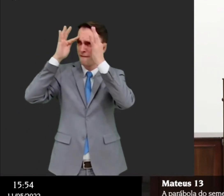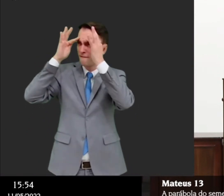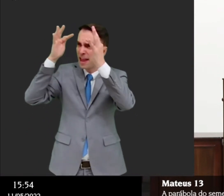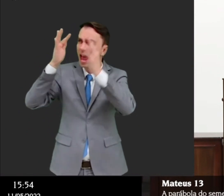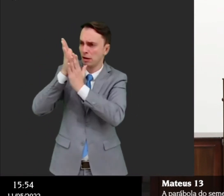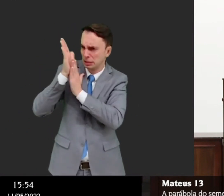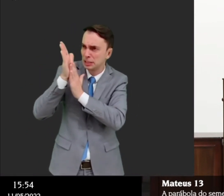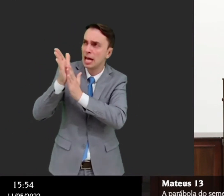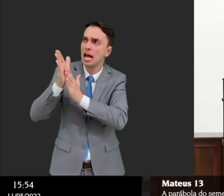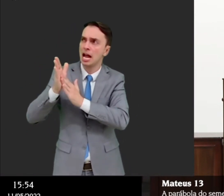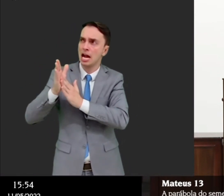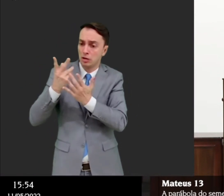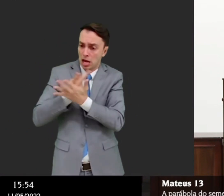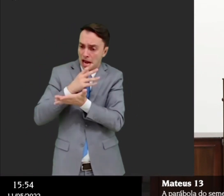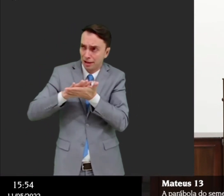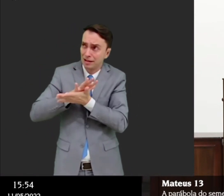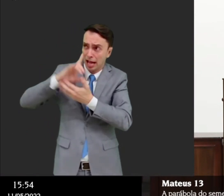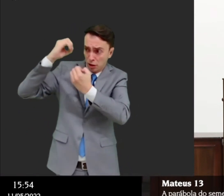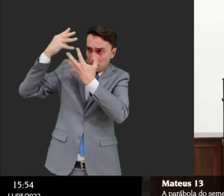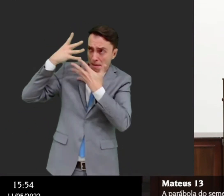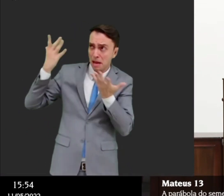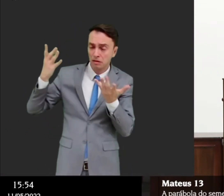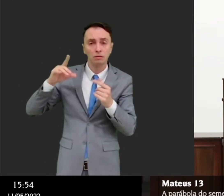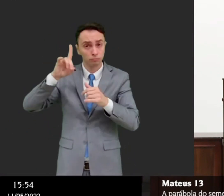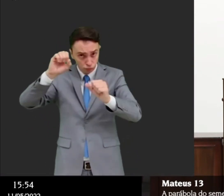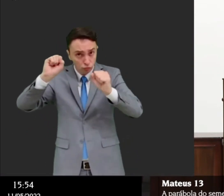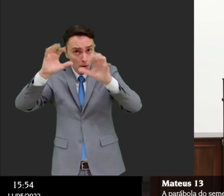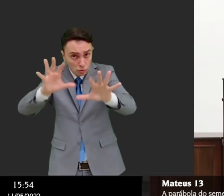errado, Deus ia me abençoar. Deus te abençoa mesmo, mas para a vida eterna.